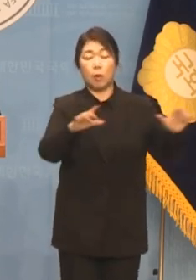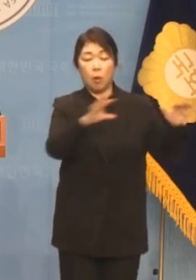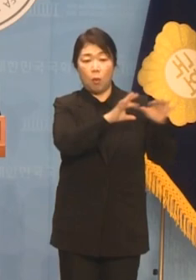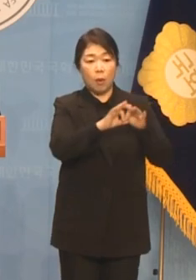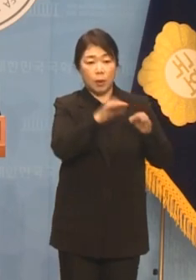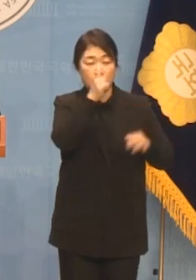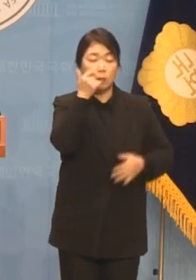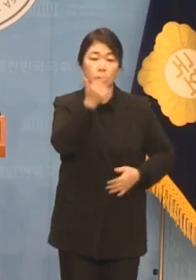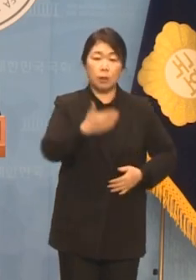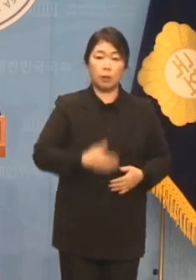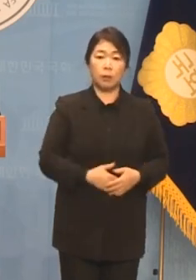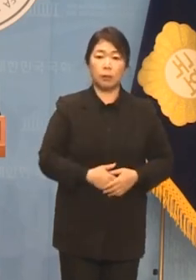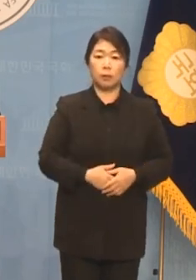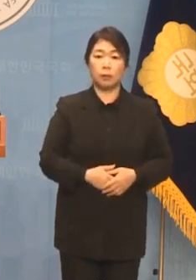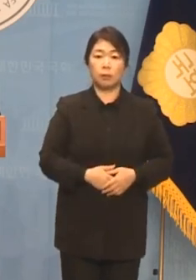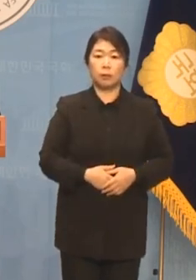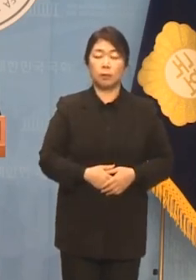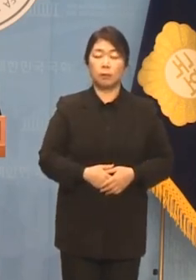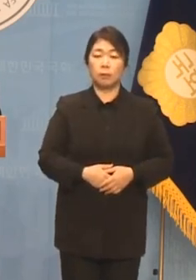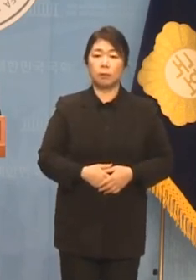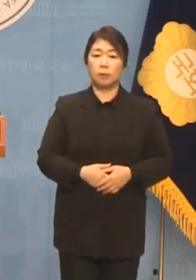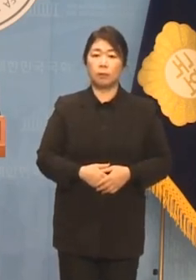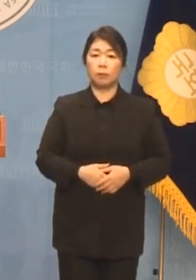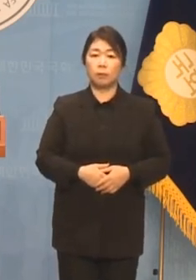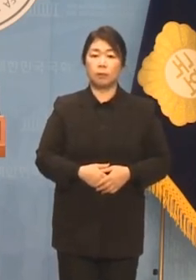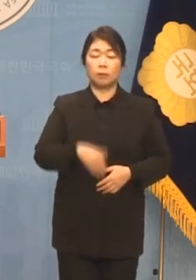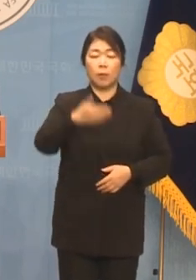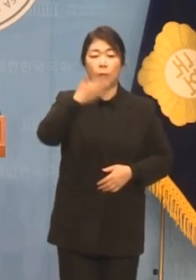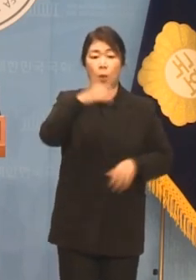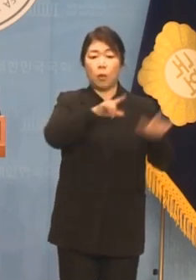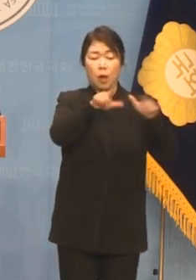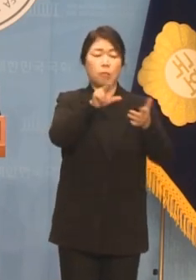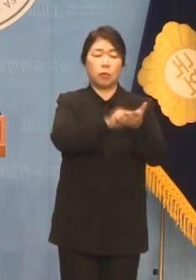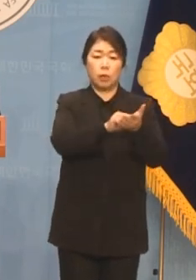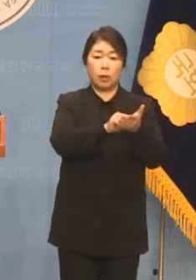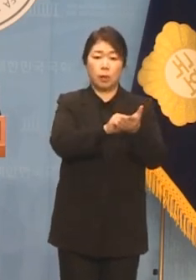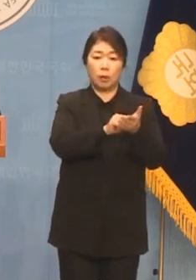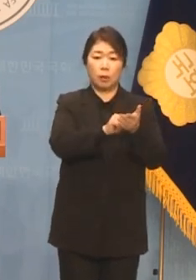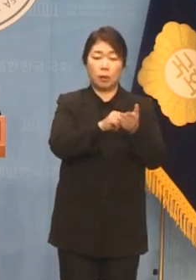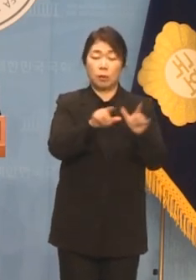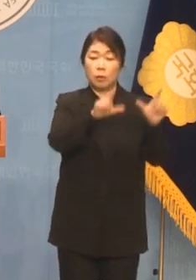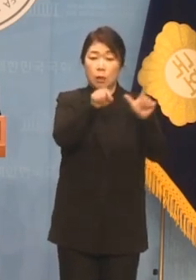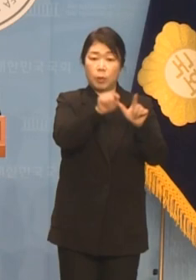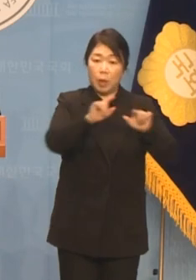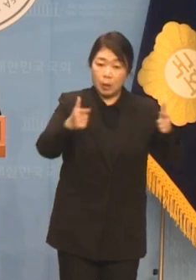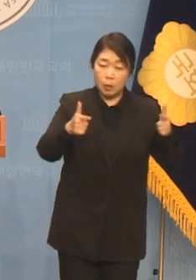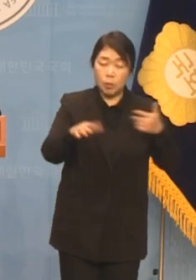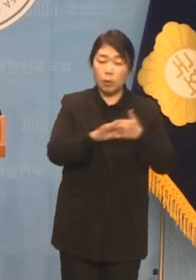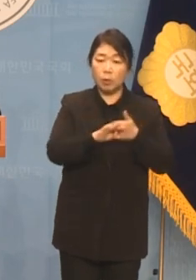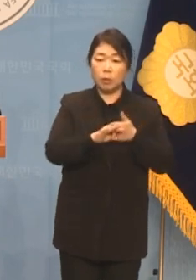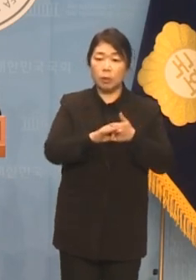있다는 말입니까 먹고 사는 문제가 민생이 아니라면 이수정 후보는 왜